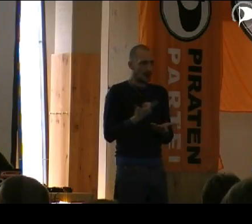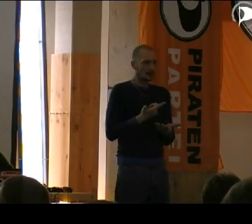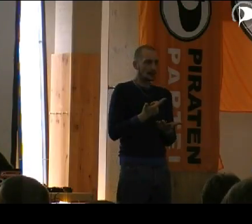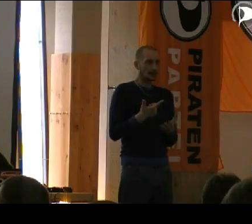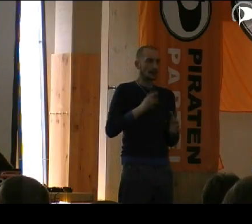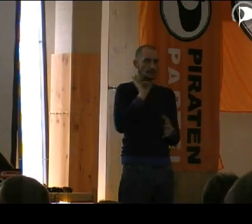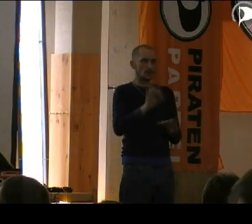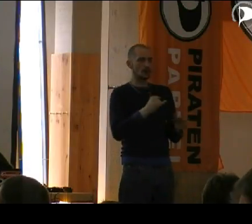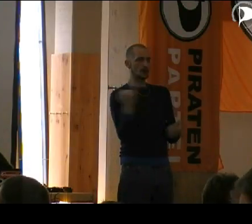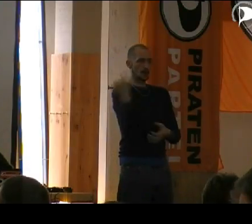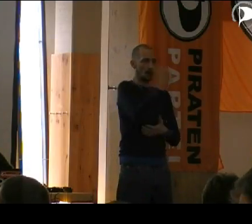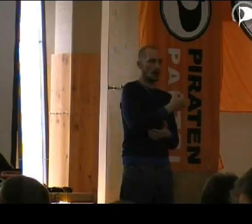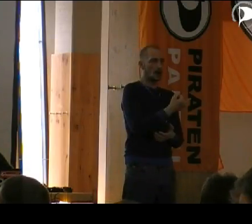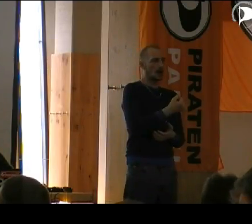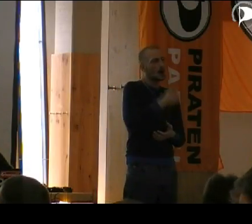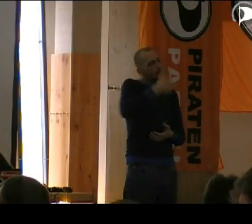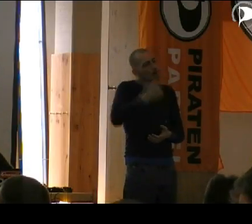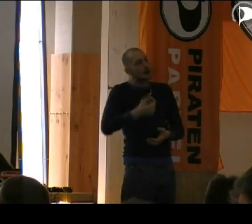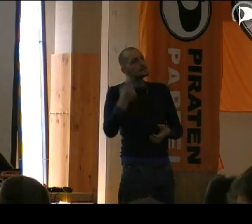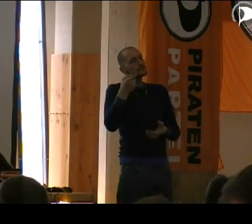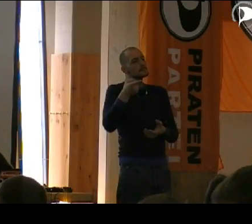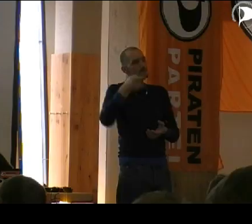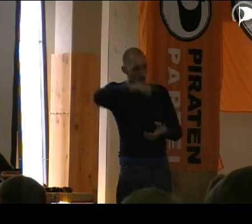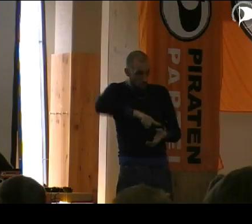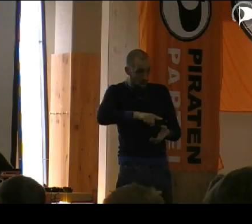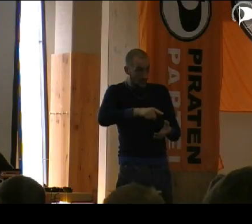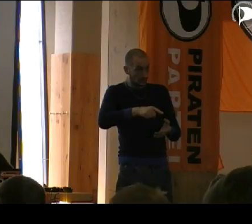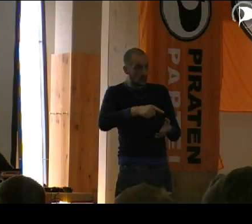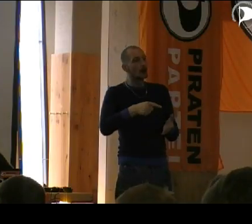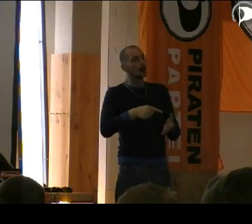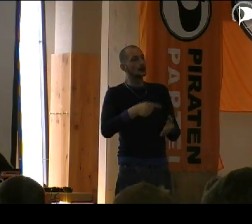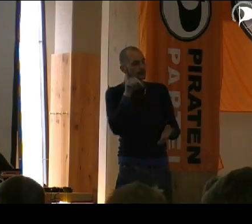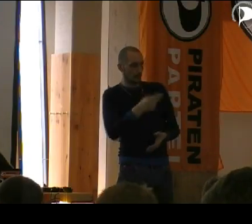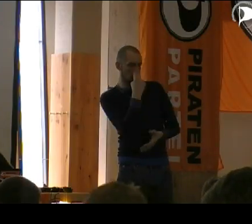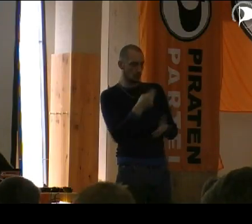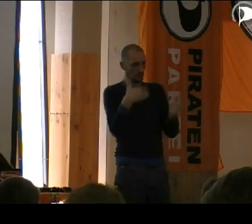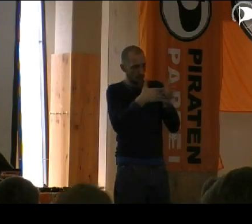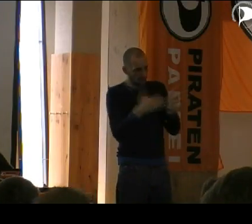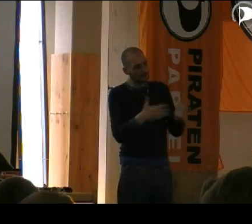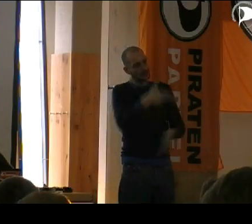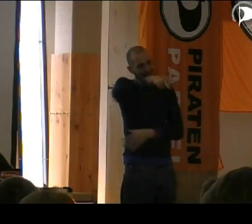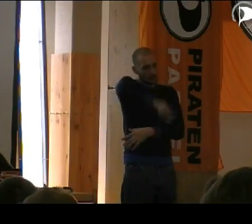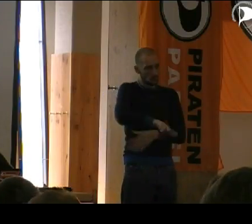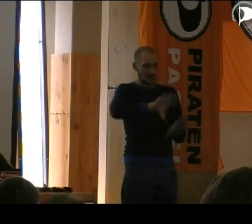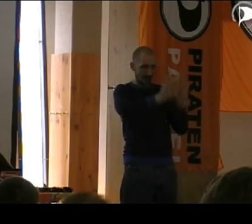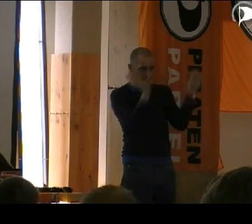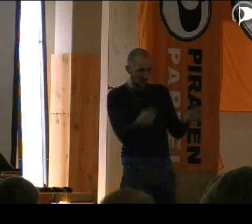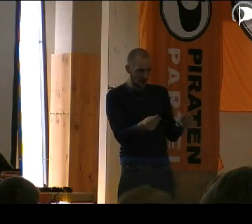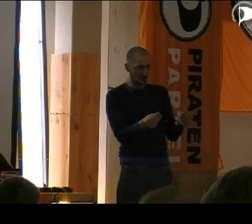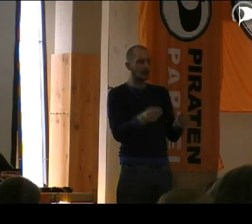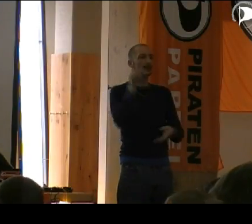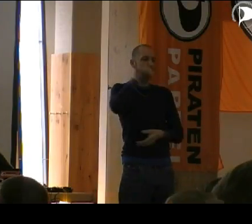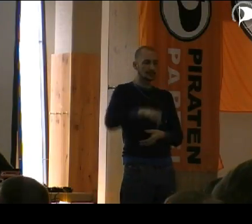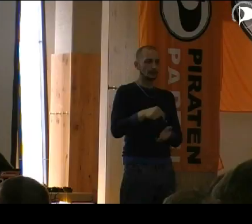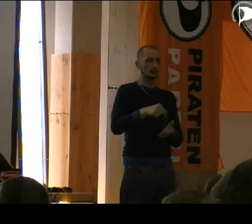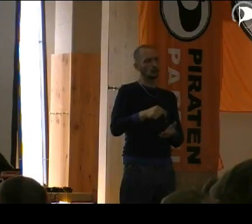gesagt wir haben einige monate strikt geprüft drei monate insgesamt waren